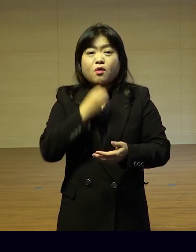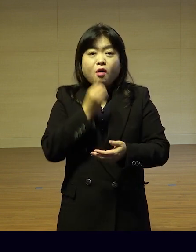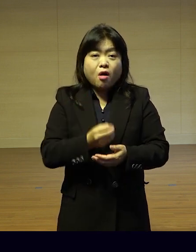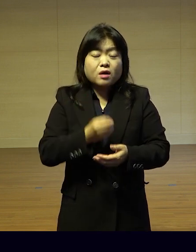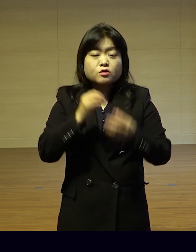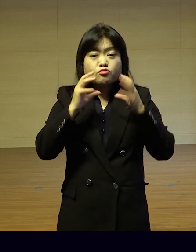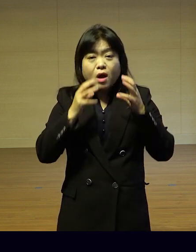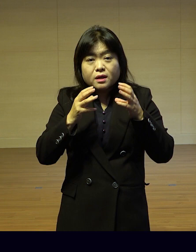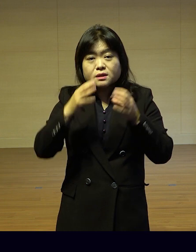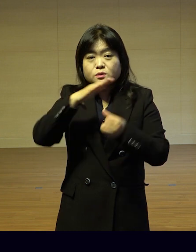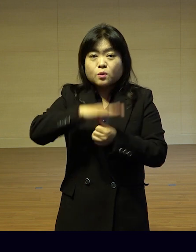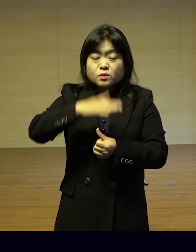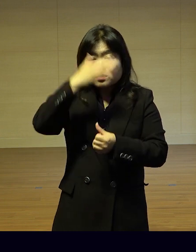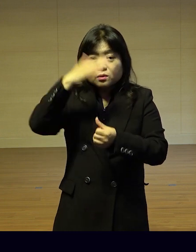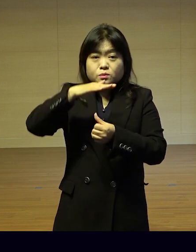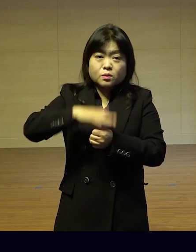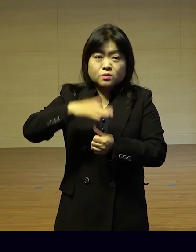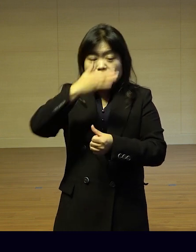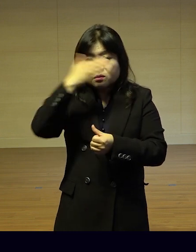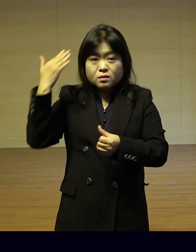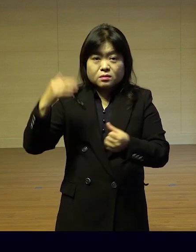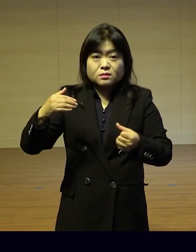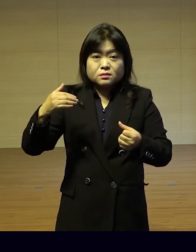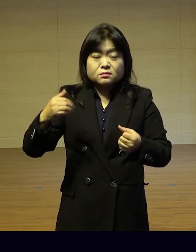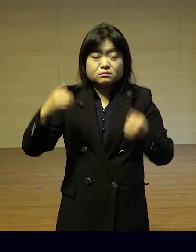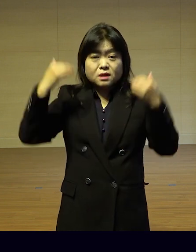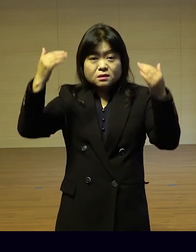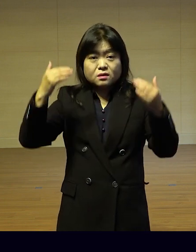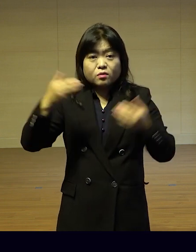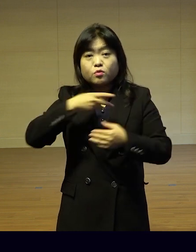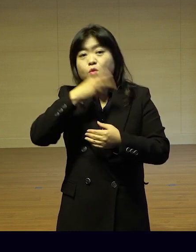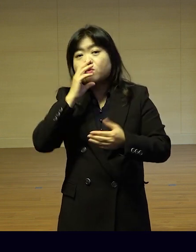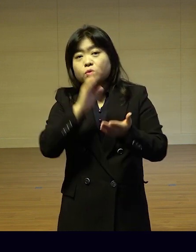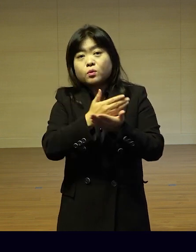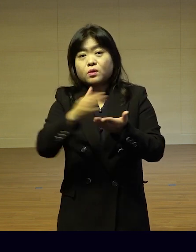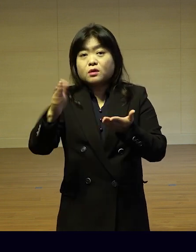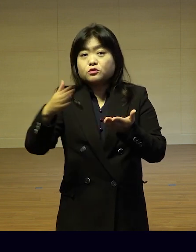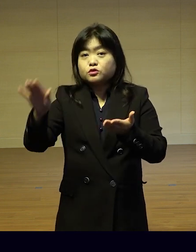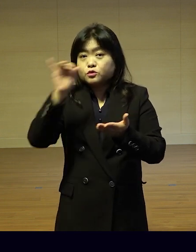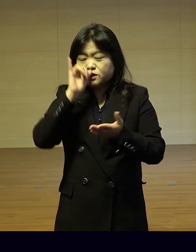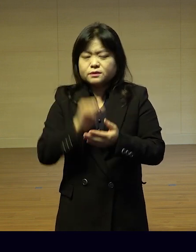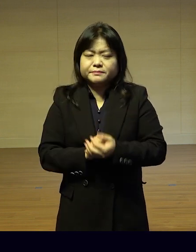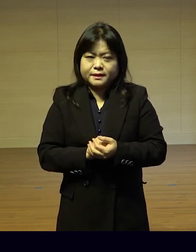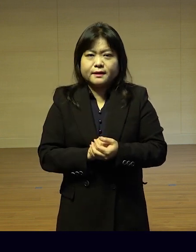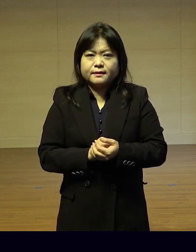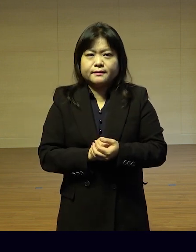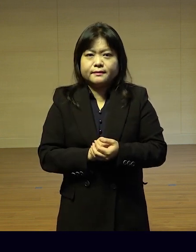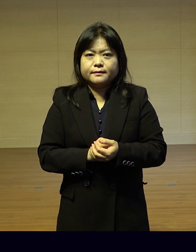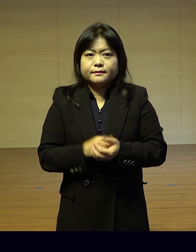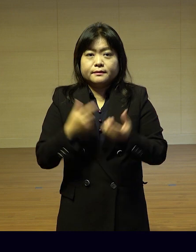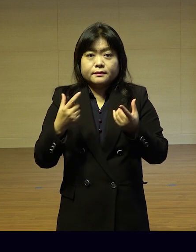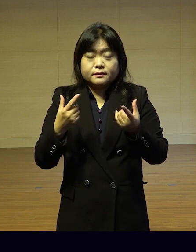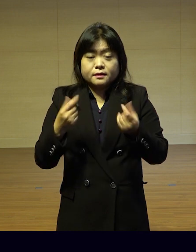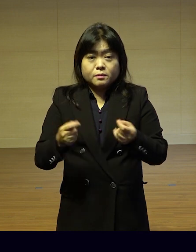소년, 소녀기, 청소년기, 장년기, 노년기 등으로 여러 가지로 나눠볼 수도 있습니다. 이 여러 가지 방식이